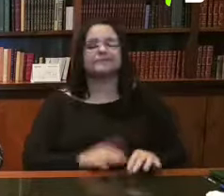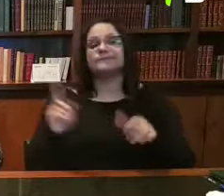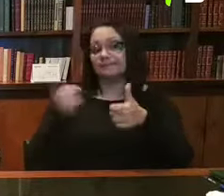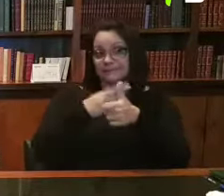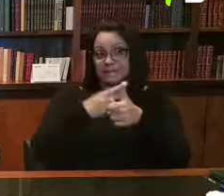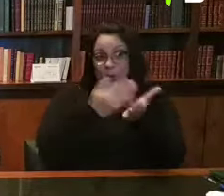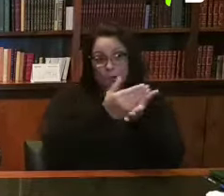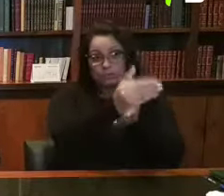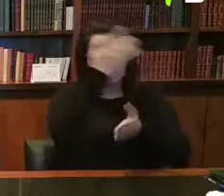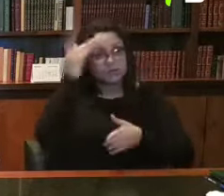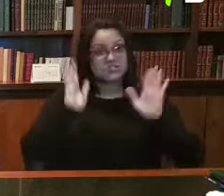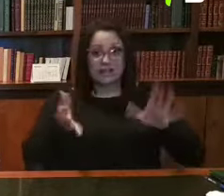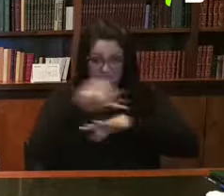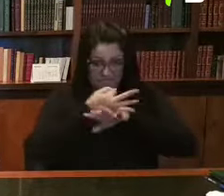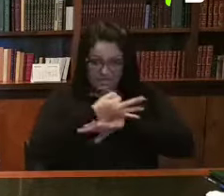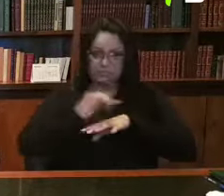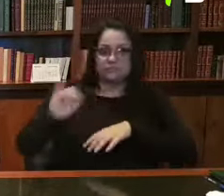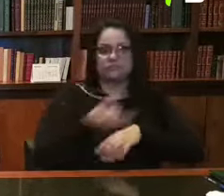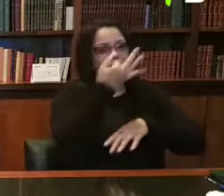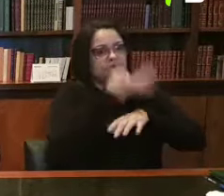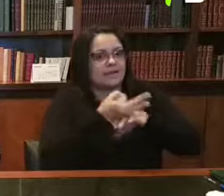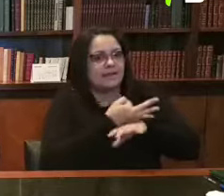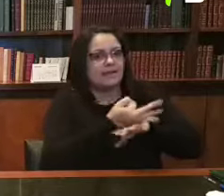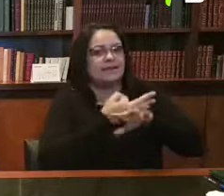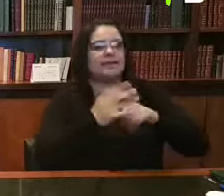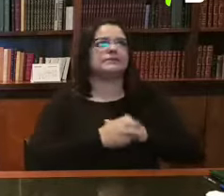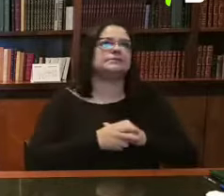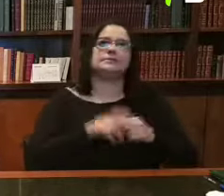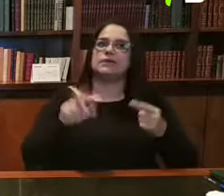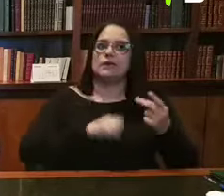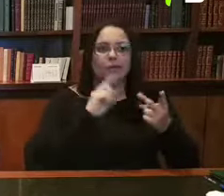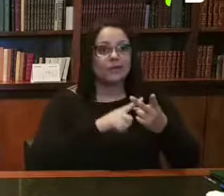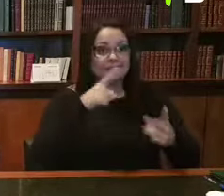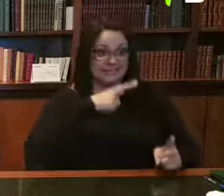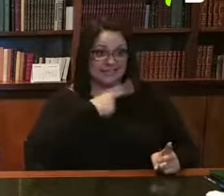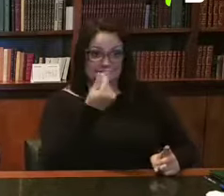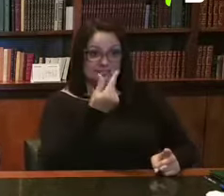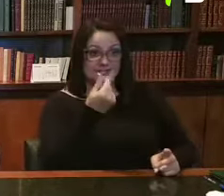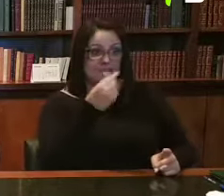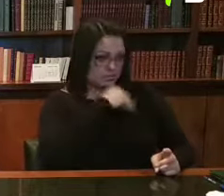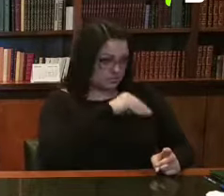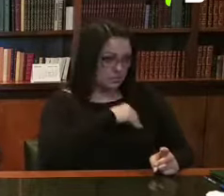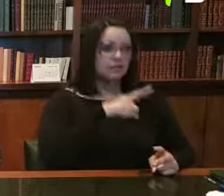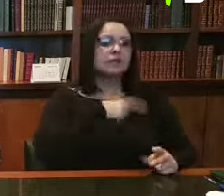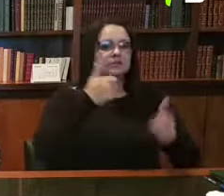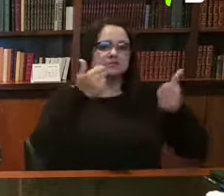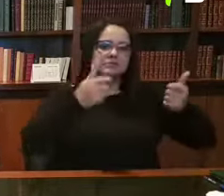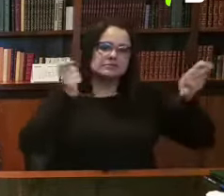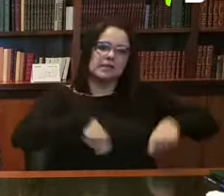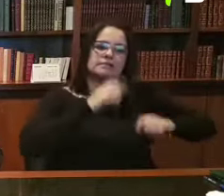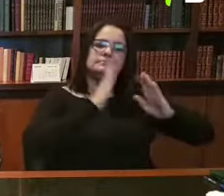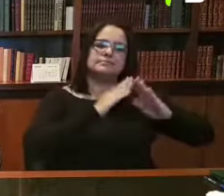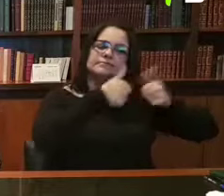casa então o que tinha a fera tirou tá quentinha recurso também pode